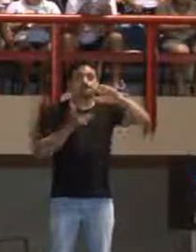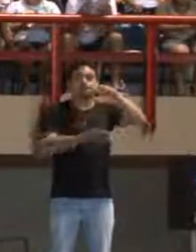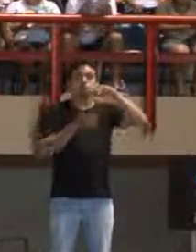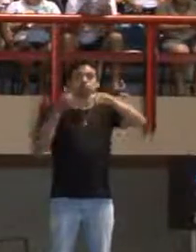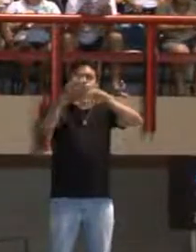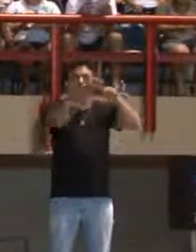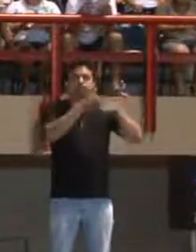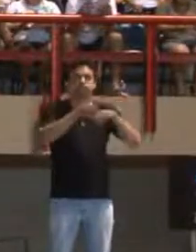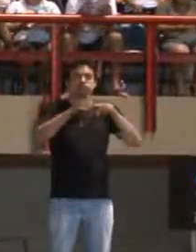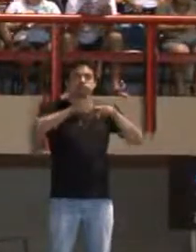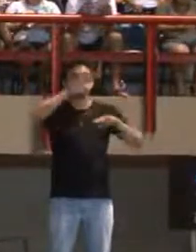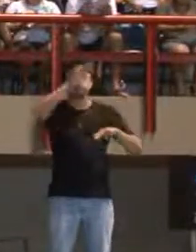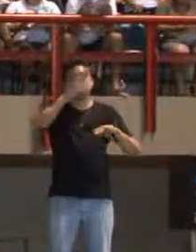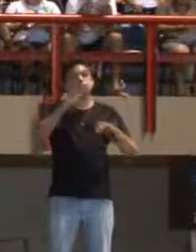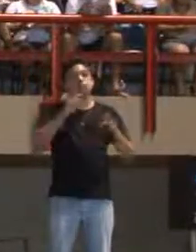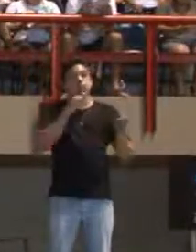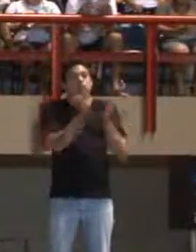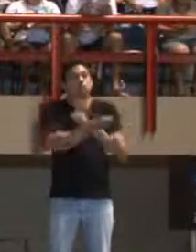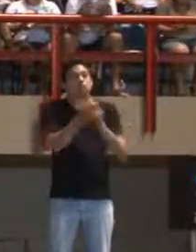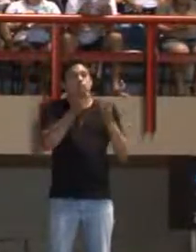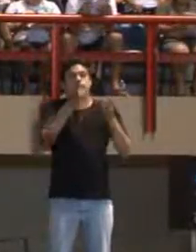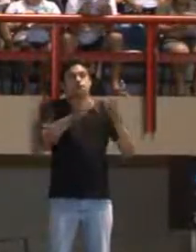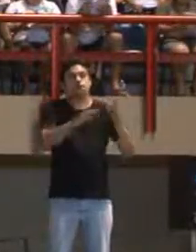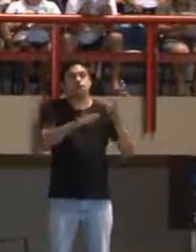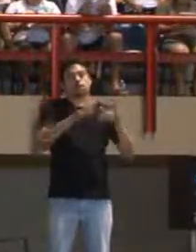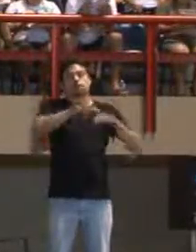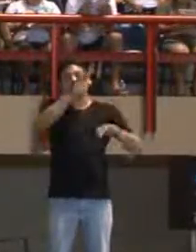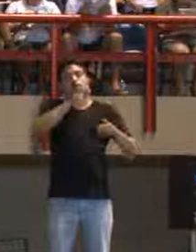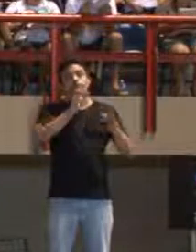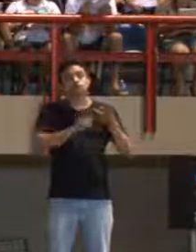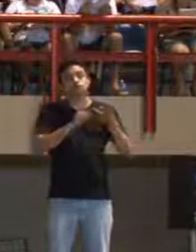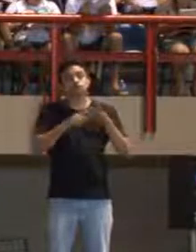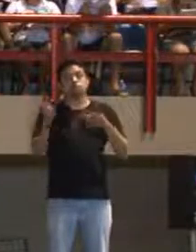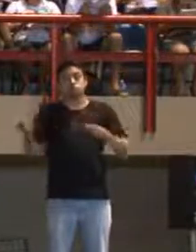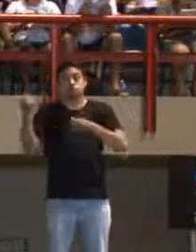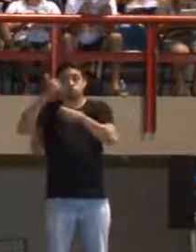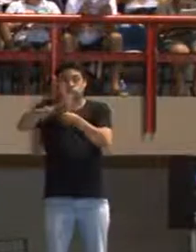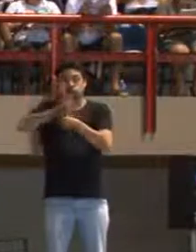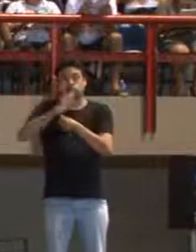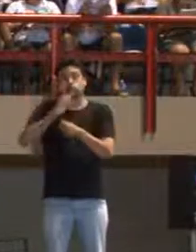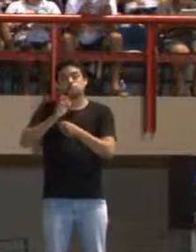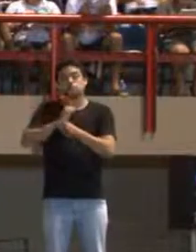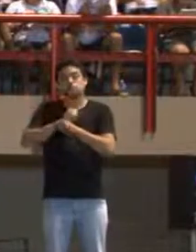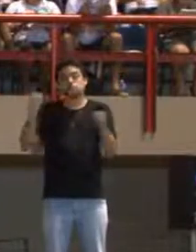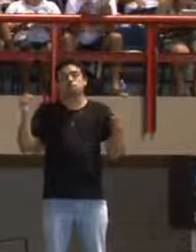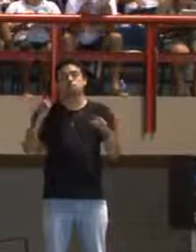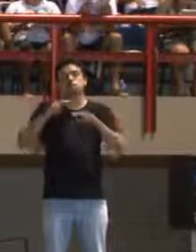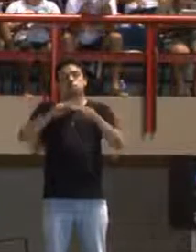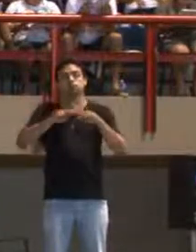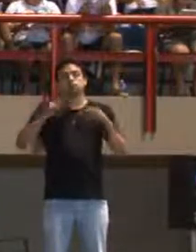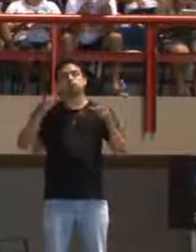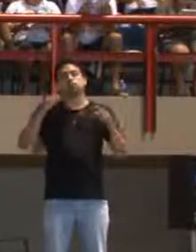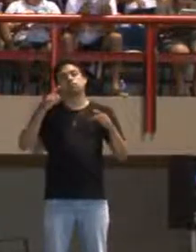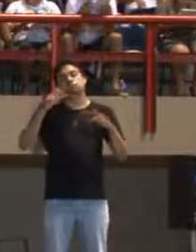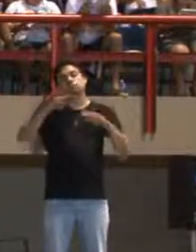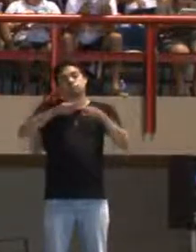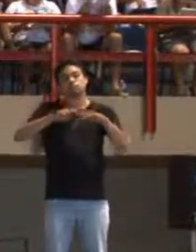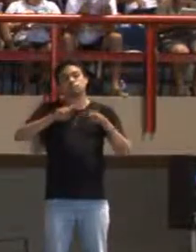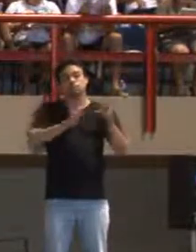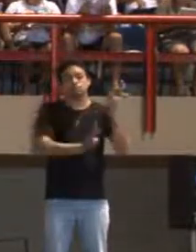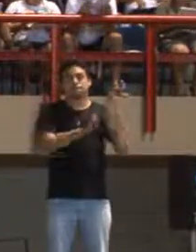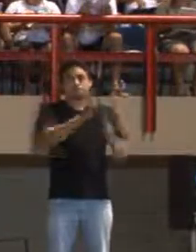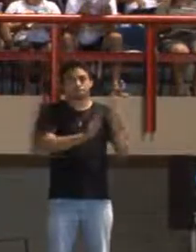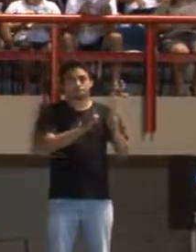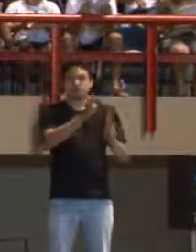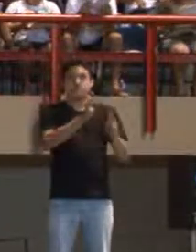por ser a fonte mais prática e mais barata. Uma substituição completa é impossível. O recuo do uso de petróleo